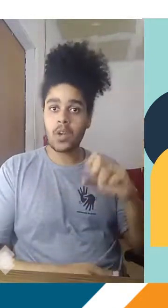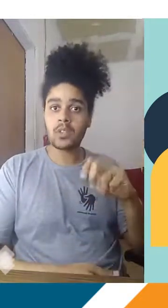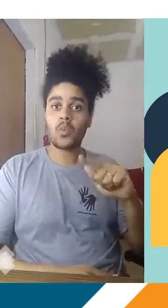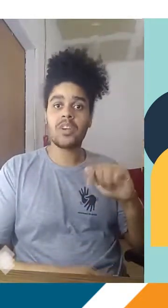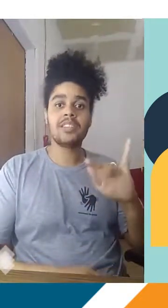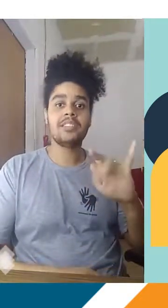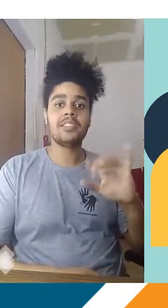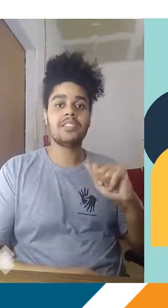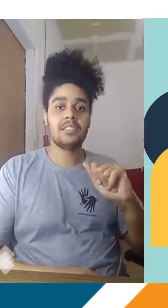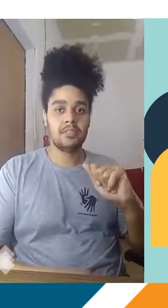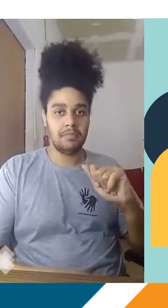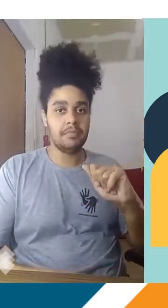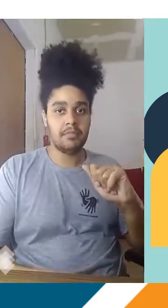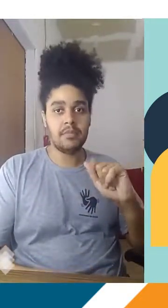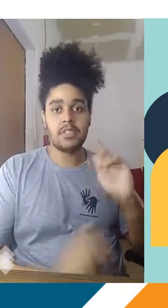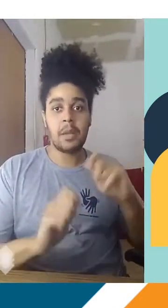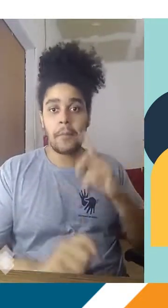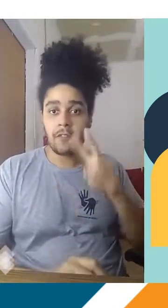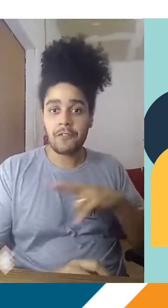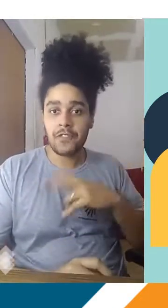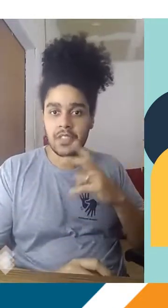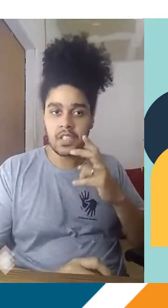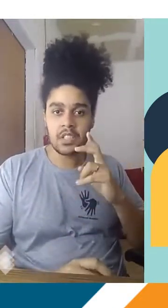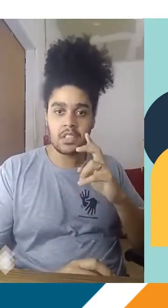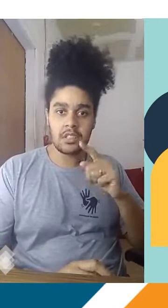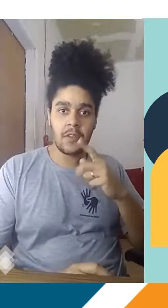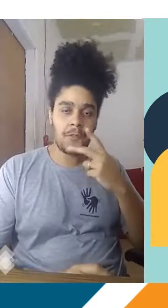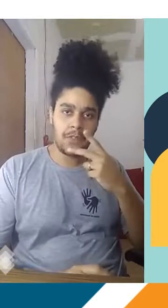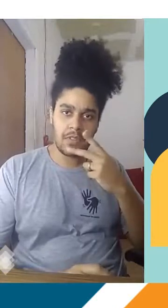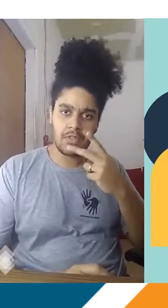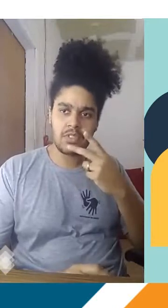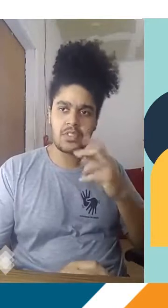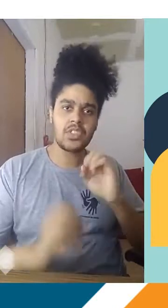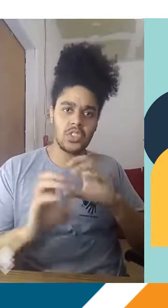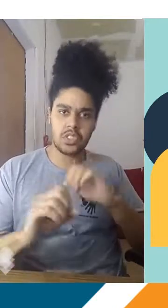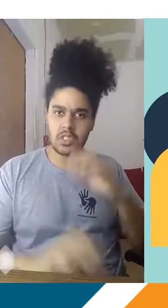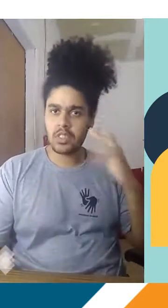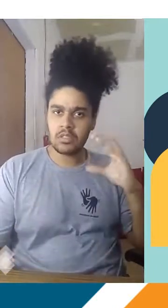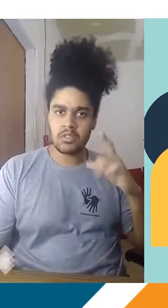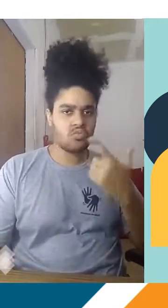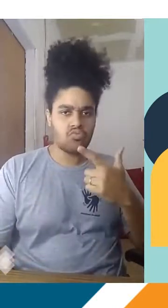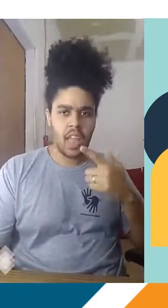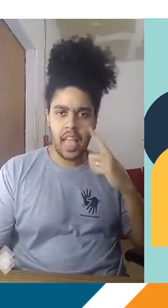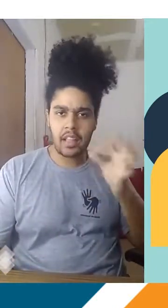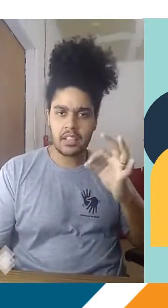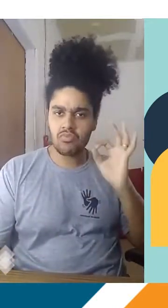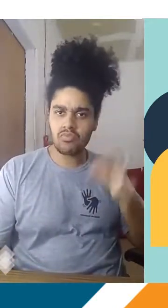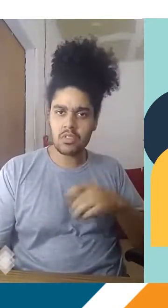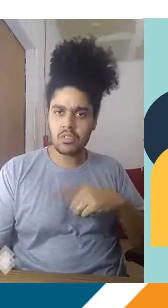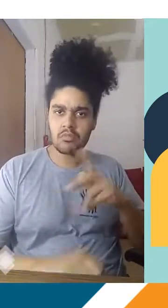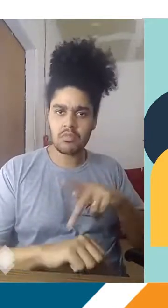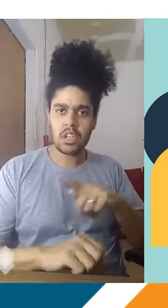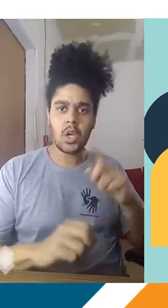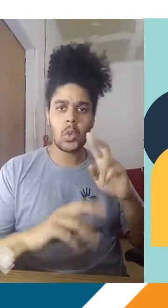tópico frasal. Se a gente voltar rapidinho, a gente vai ver que quando o autor aqui diz que o ensino científico não recebe a devida